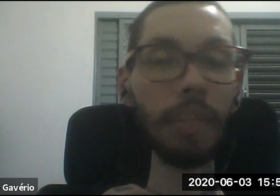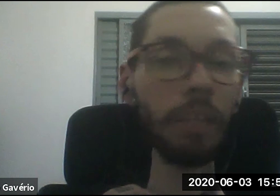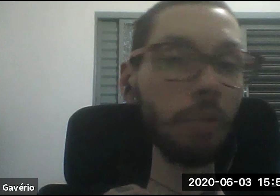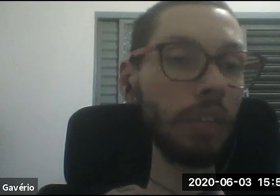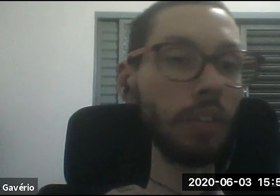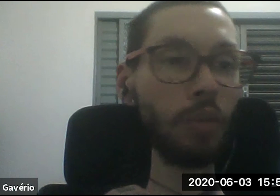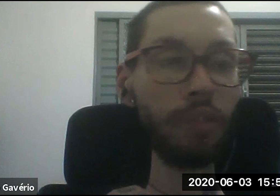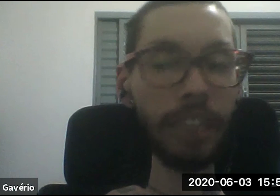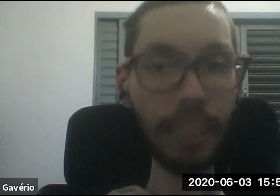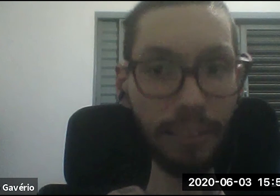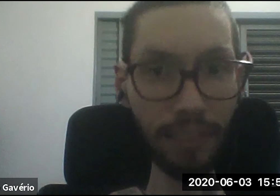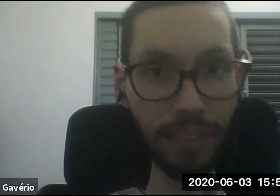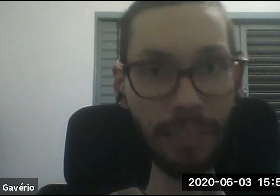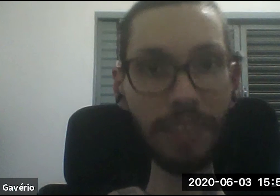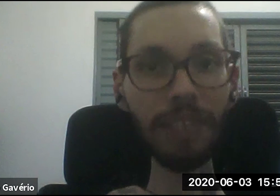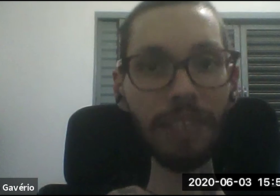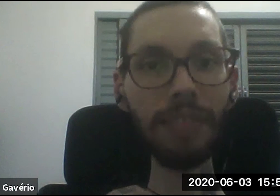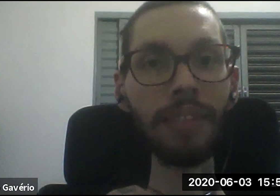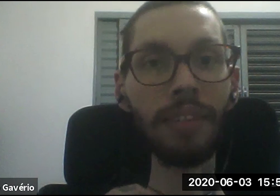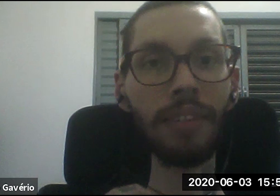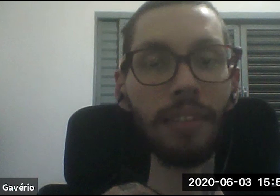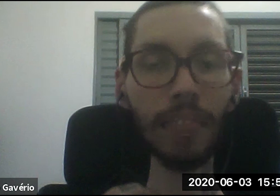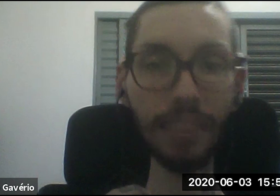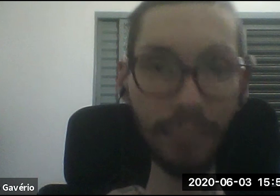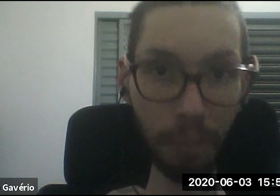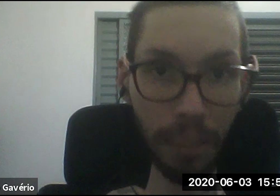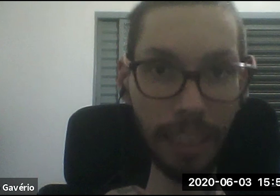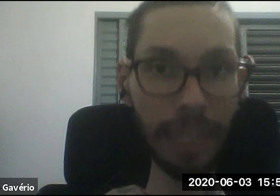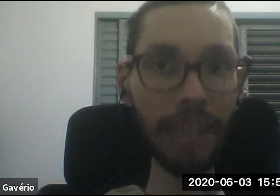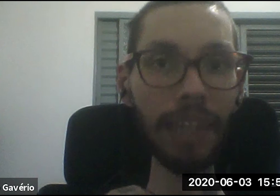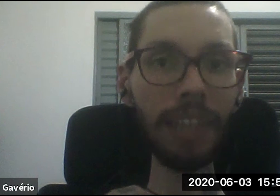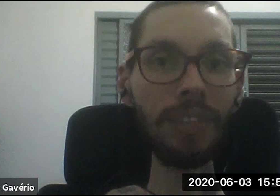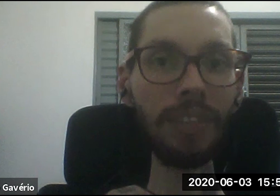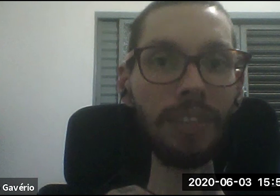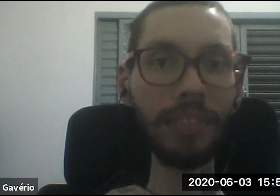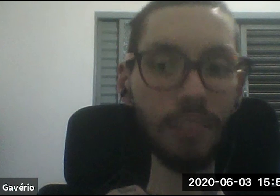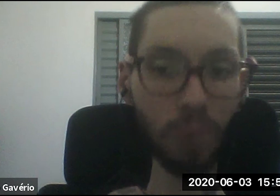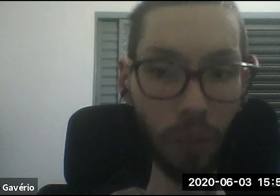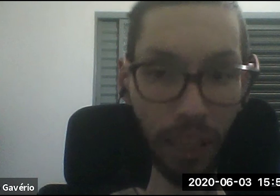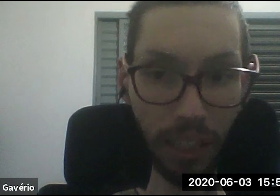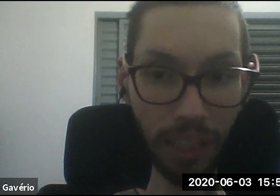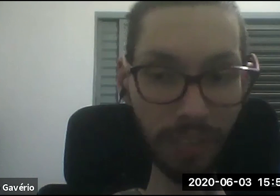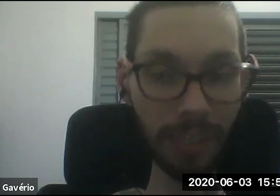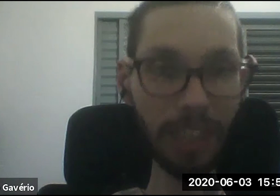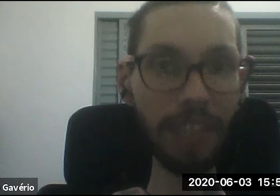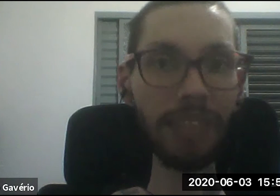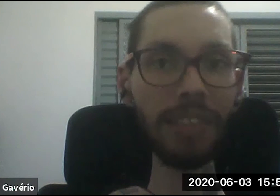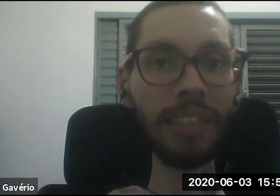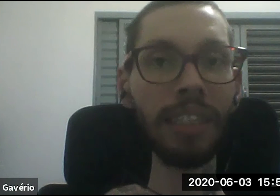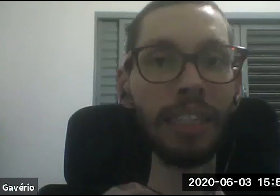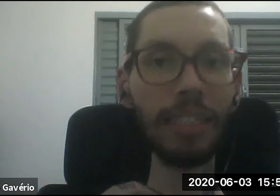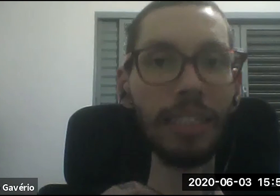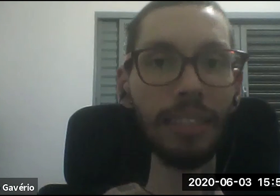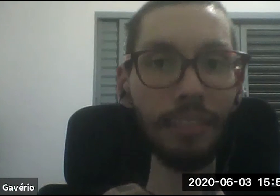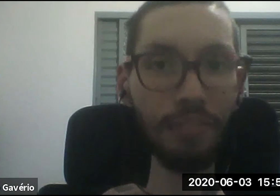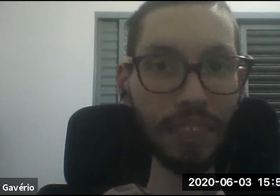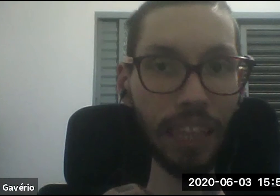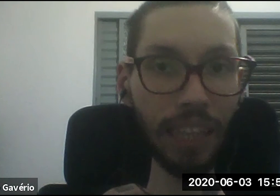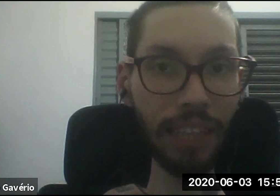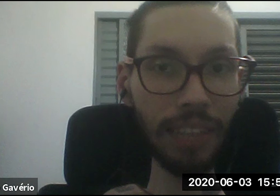maneira mesmo das governanças, das instabilidades, das doenças,